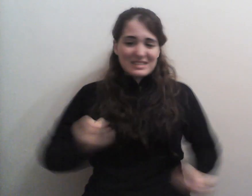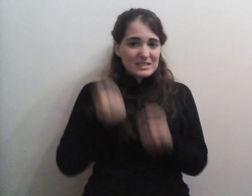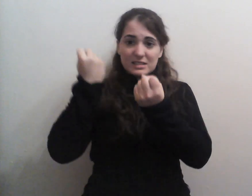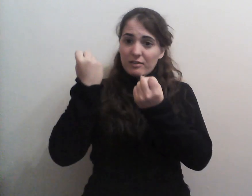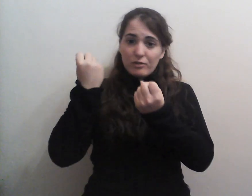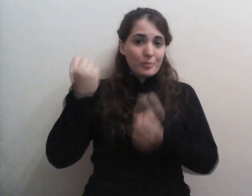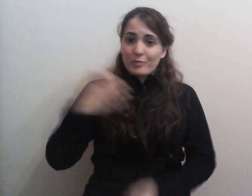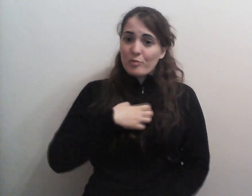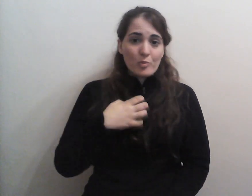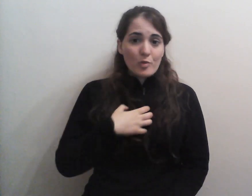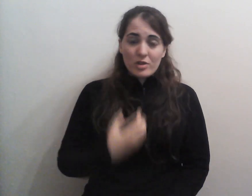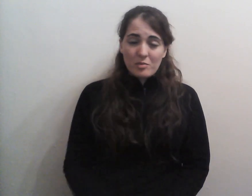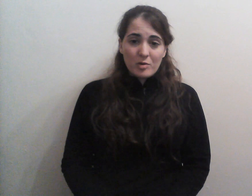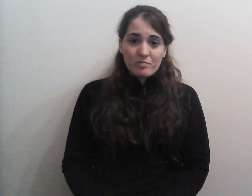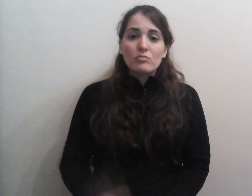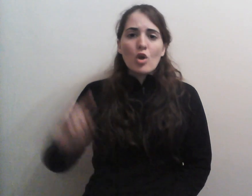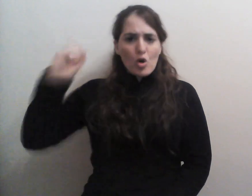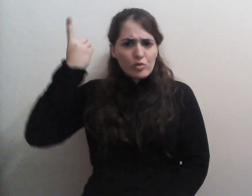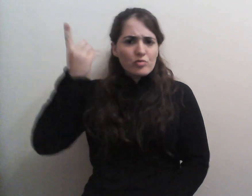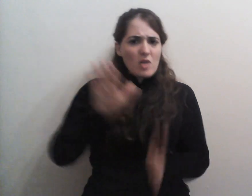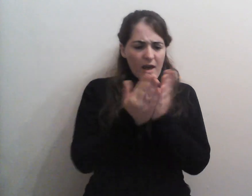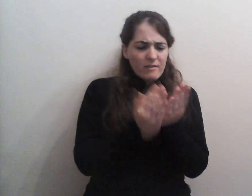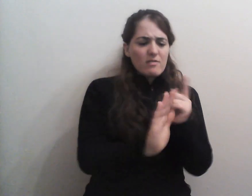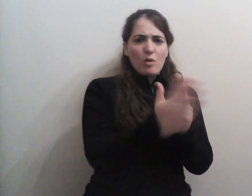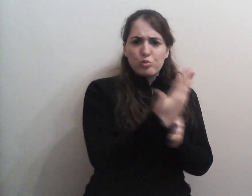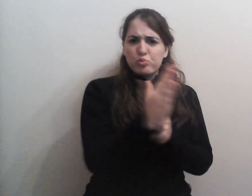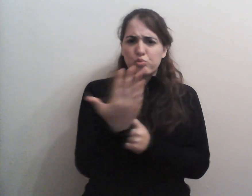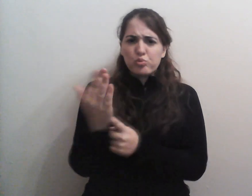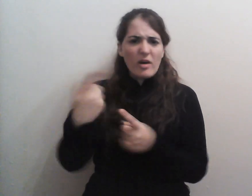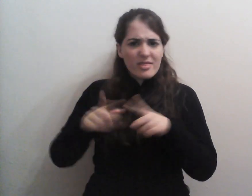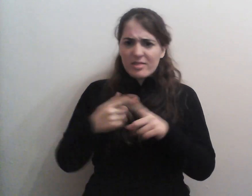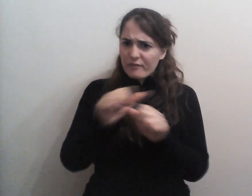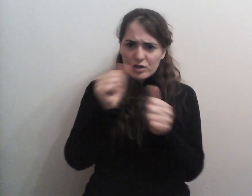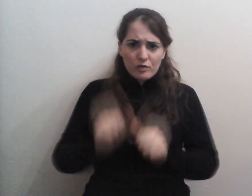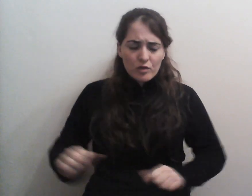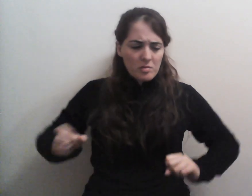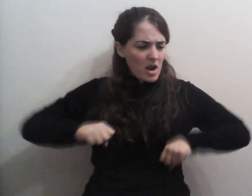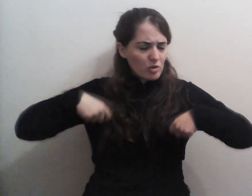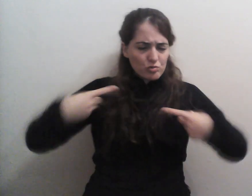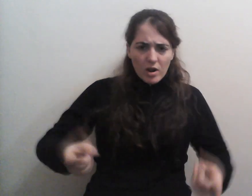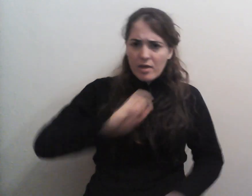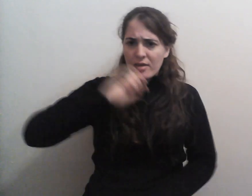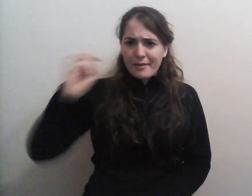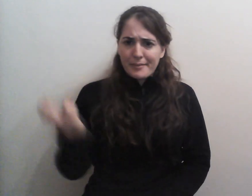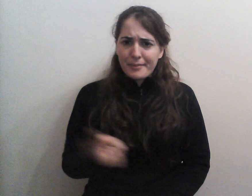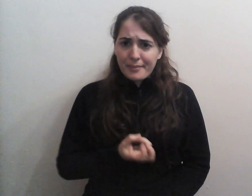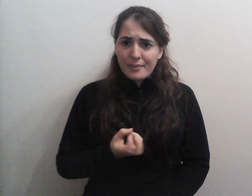a lo largo de la Biblia. Es verdad que, en cierto sentido, se revela en la naturaleza, pero de forma sublime,